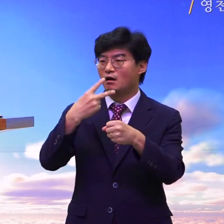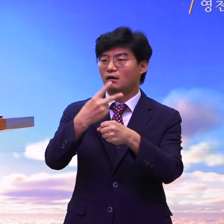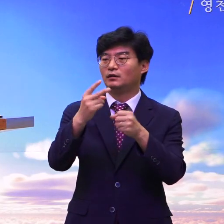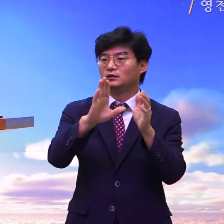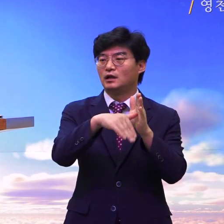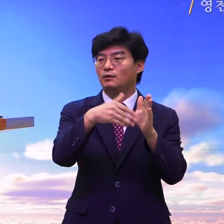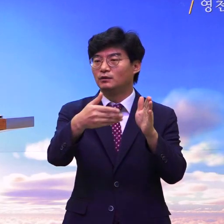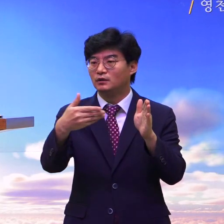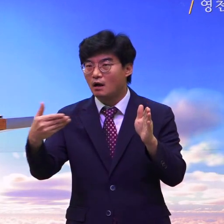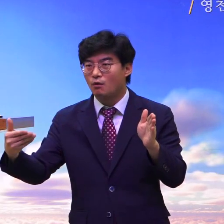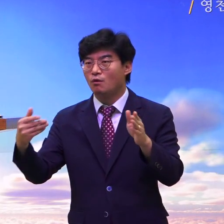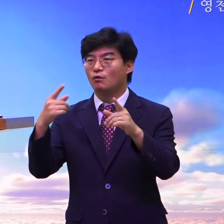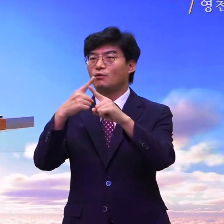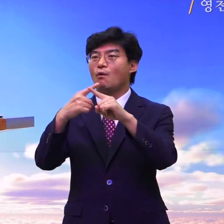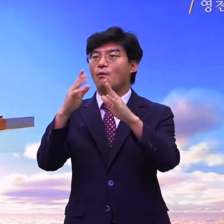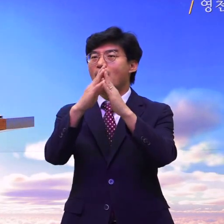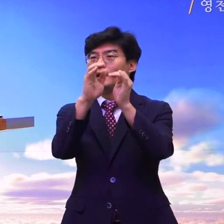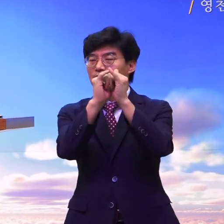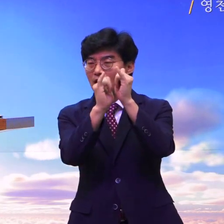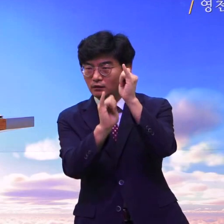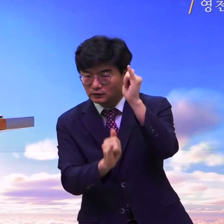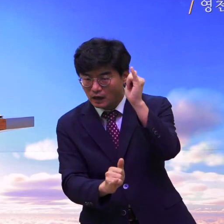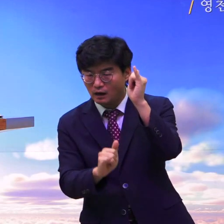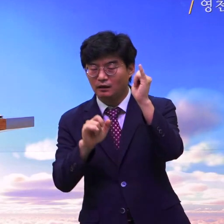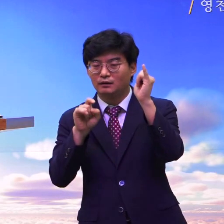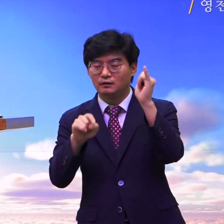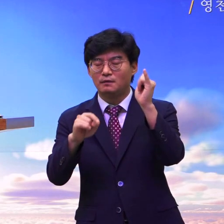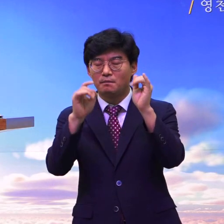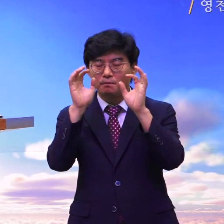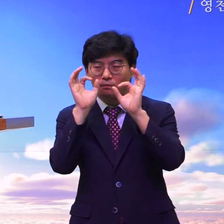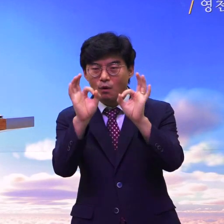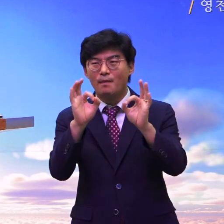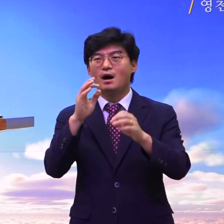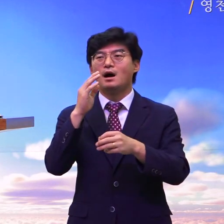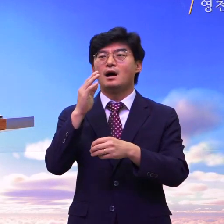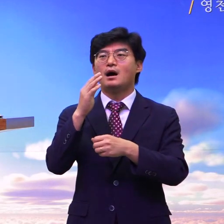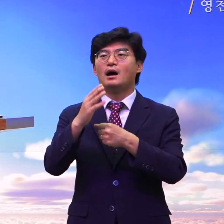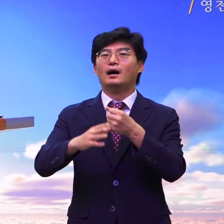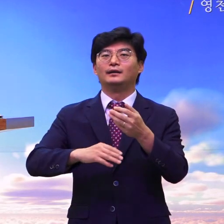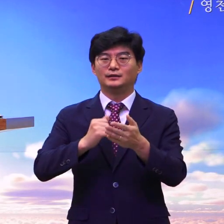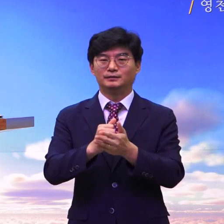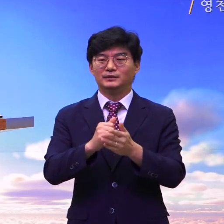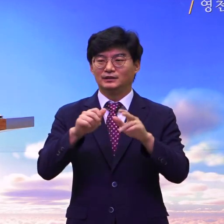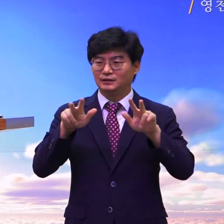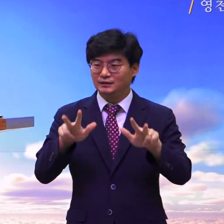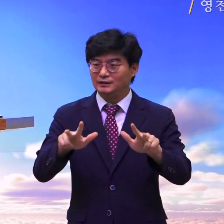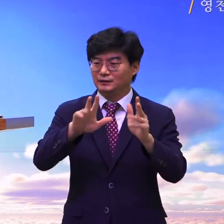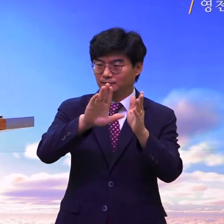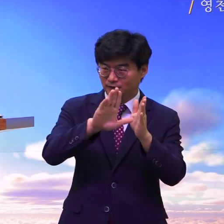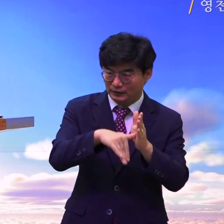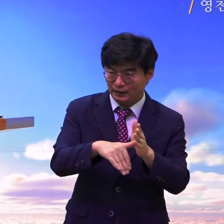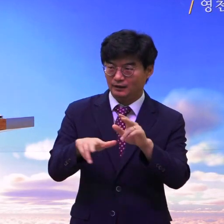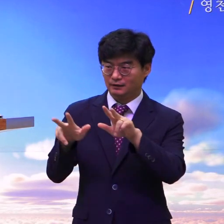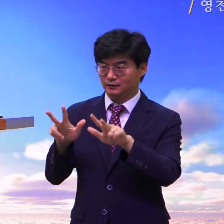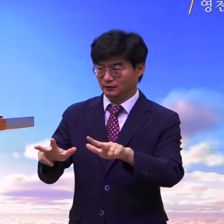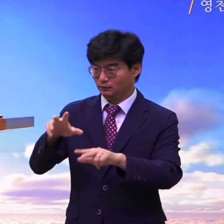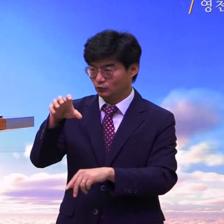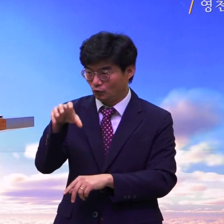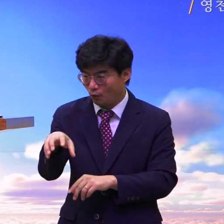교회 역사가 증명하는 하나님의 진리입니다. 하나님은 그 시대 그곳에 있는 교회를 통해서 일하신다고 하는 것입니다.